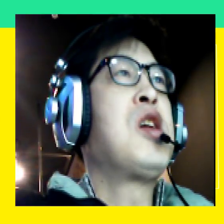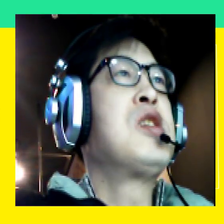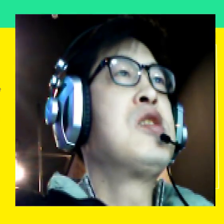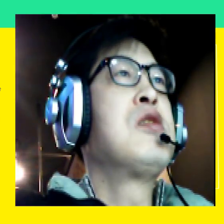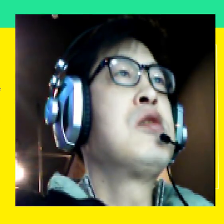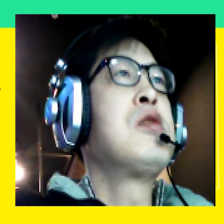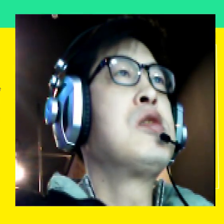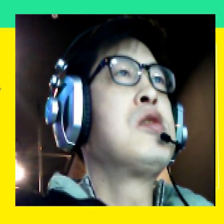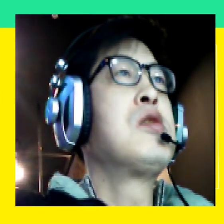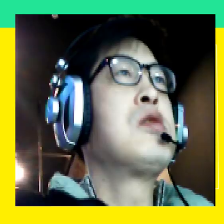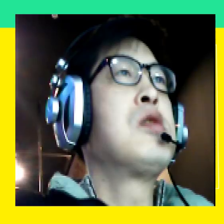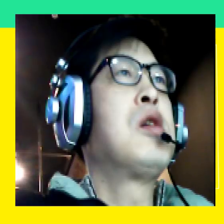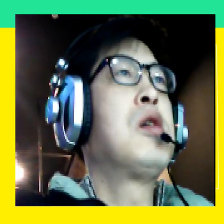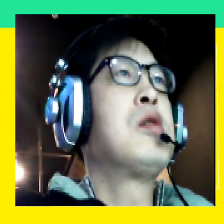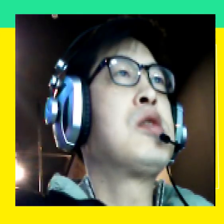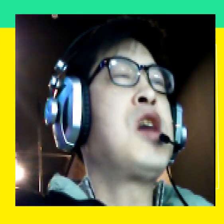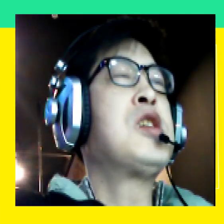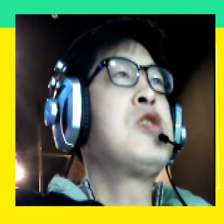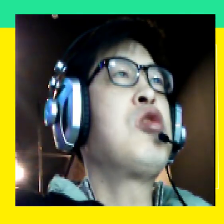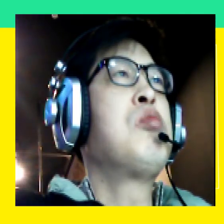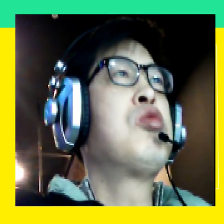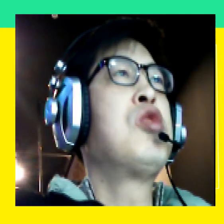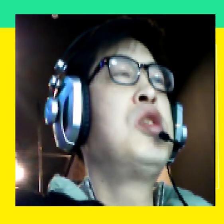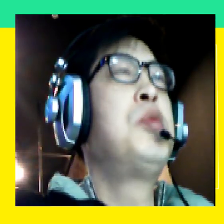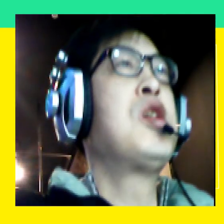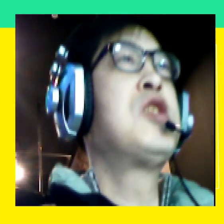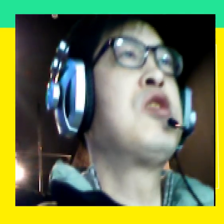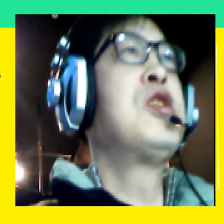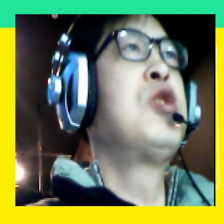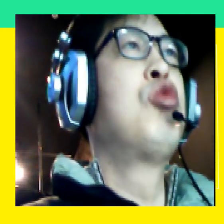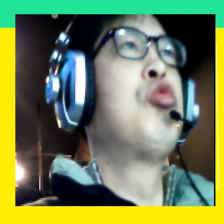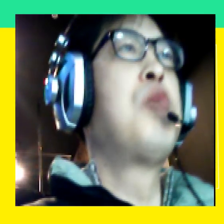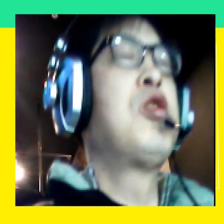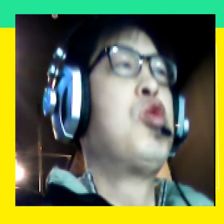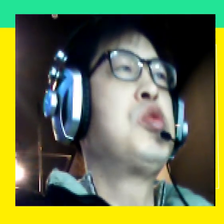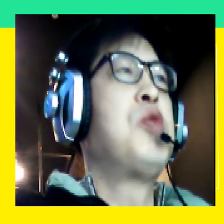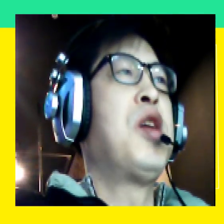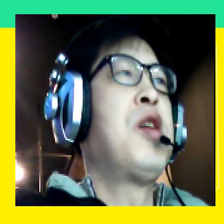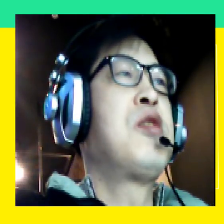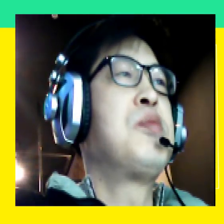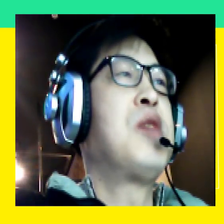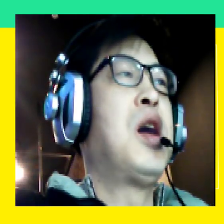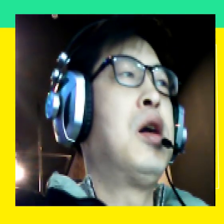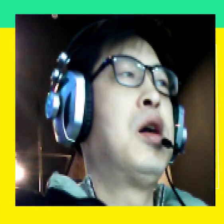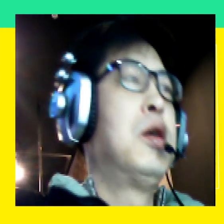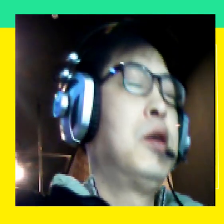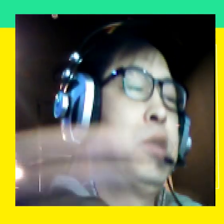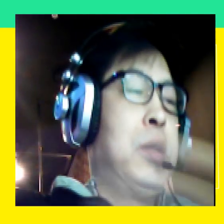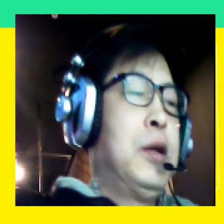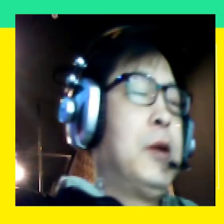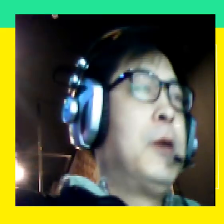일단 여기까지는 다시 처음부터 리뷰를 하시던지 유튜브에서 보시면 되겠습니다.